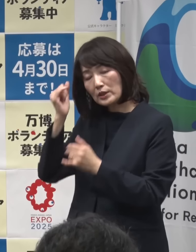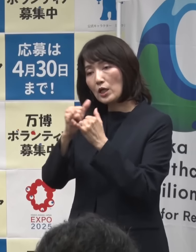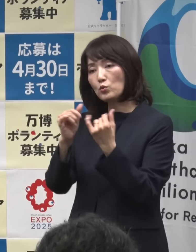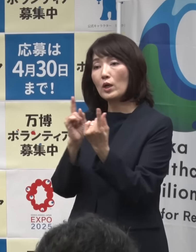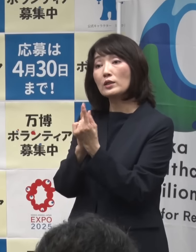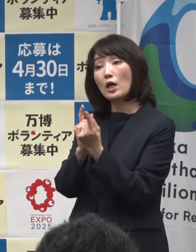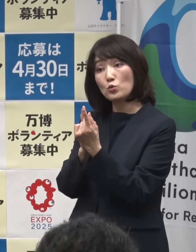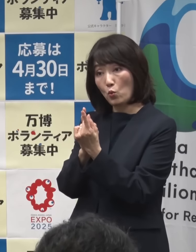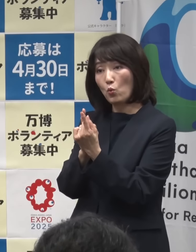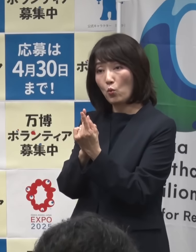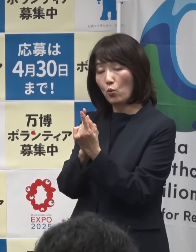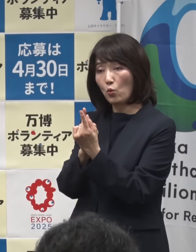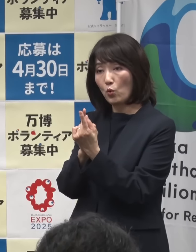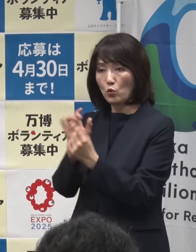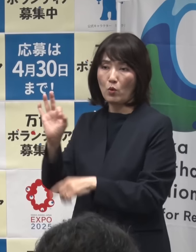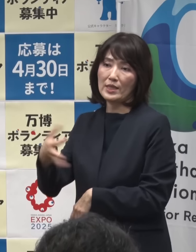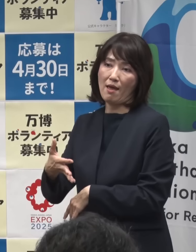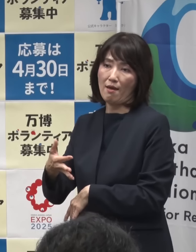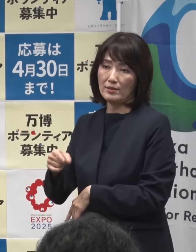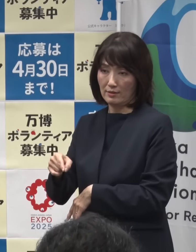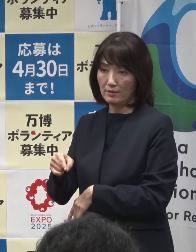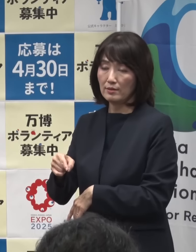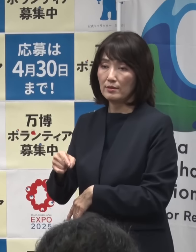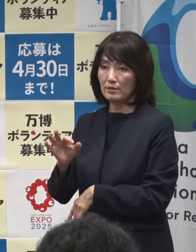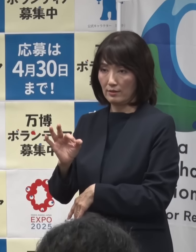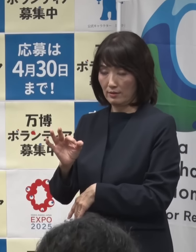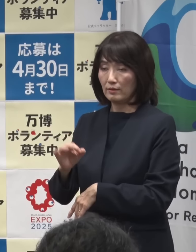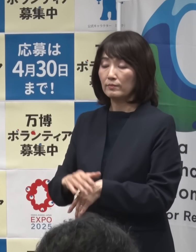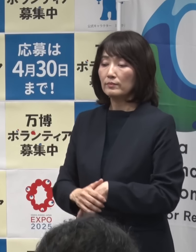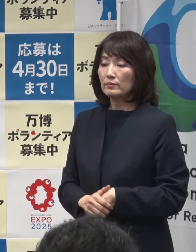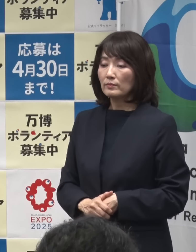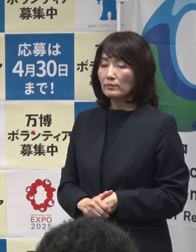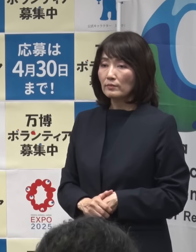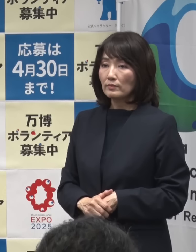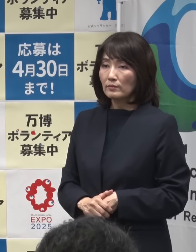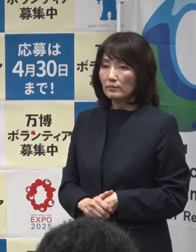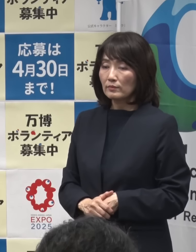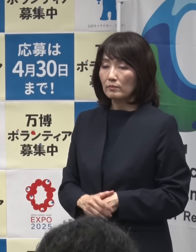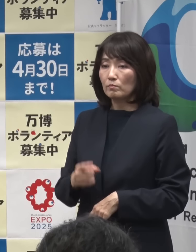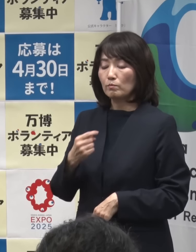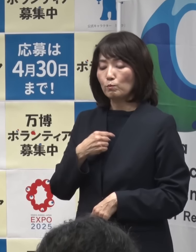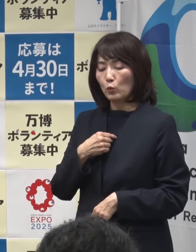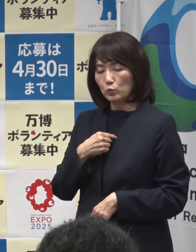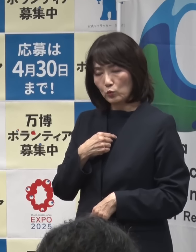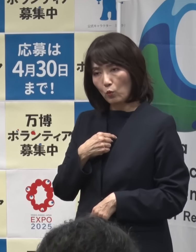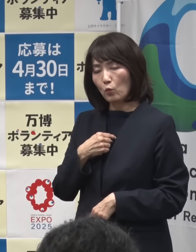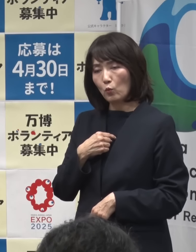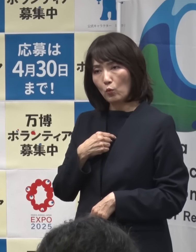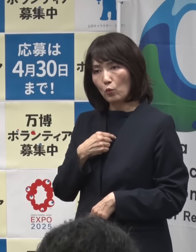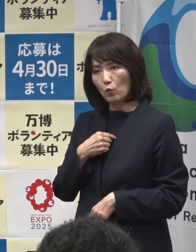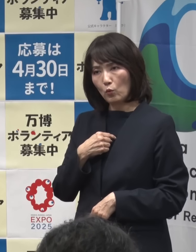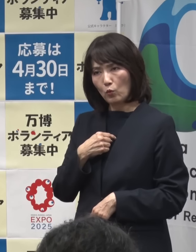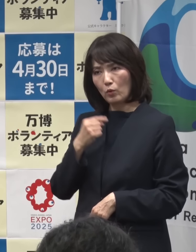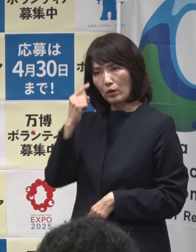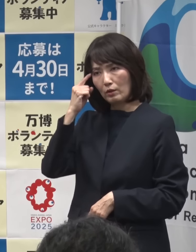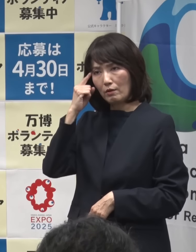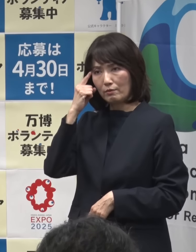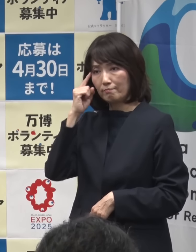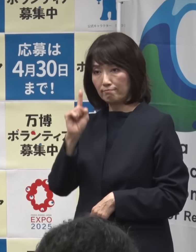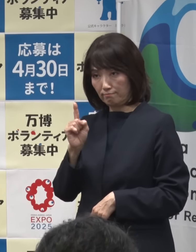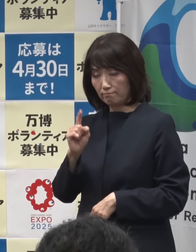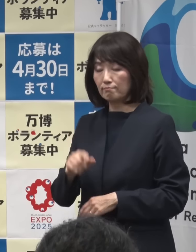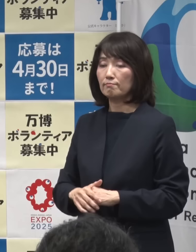象になるあの税です。であの僕自身の問題意識とし